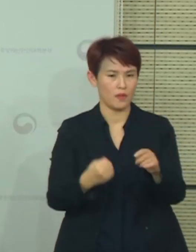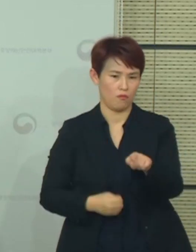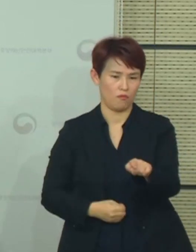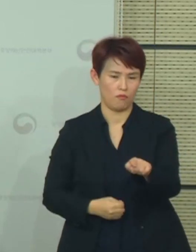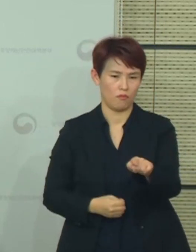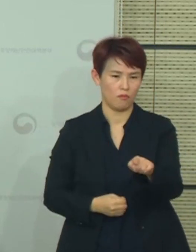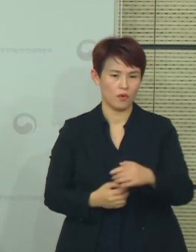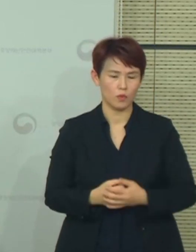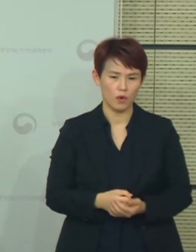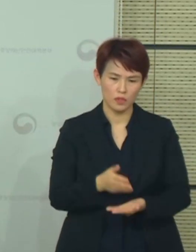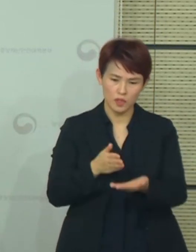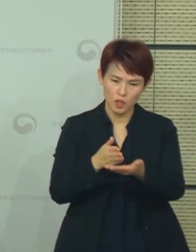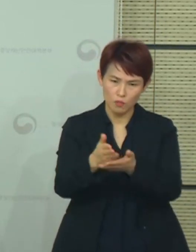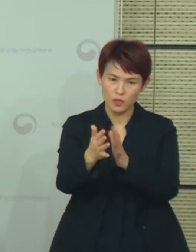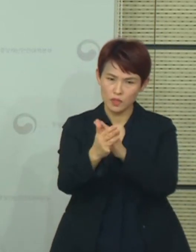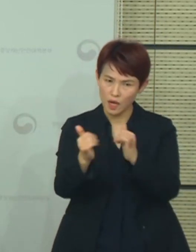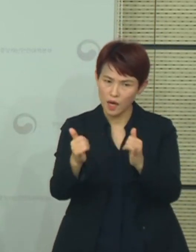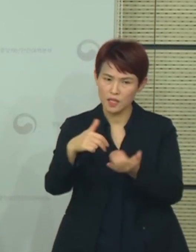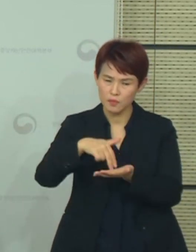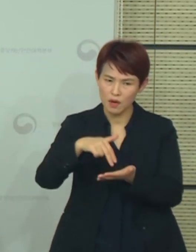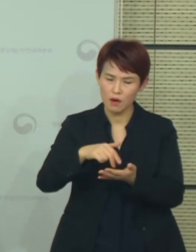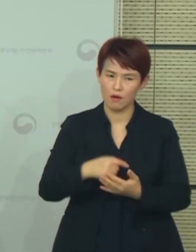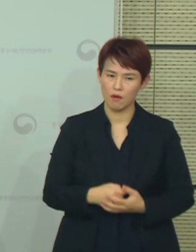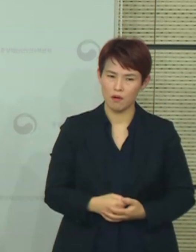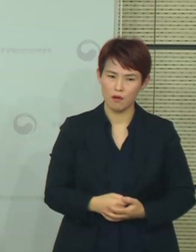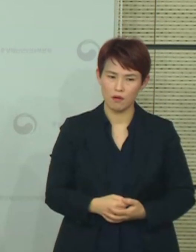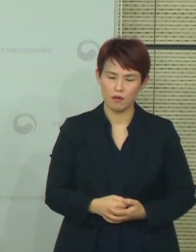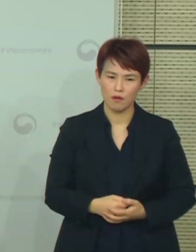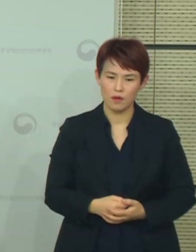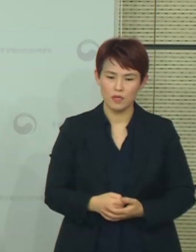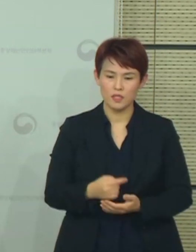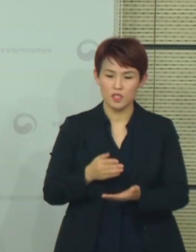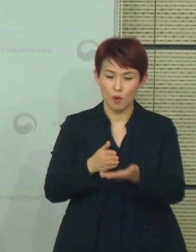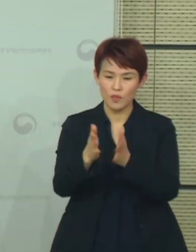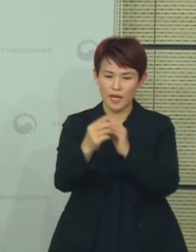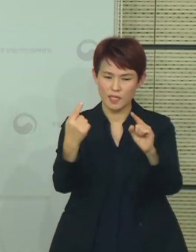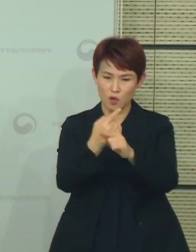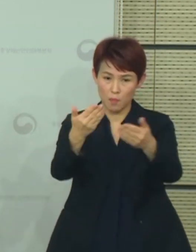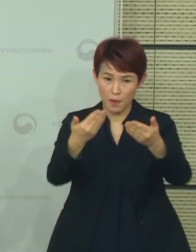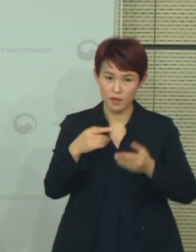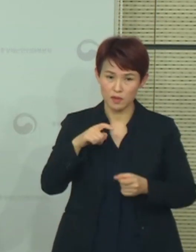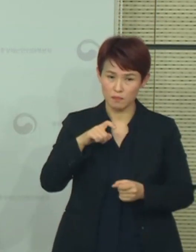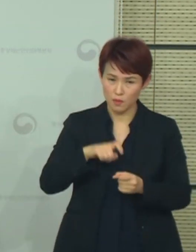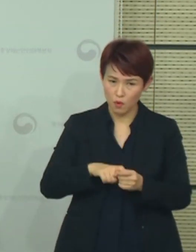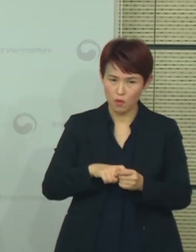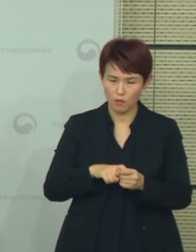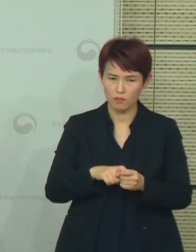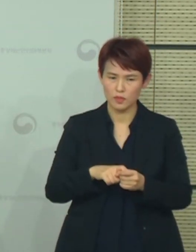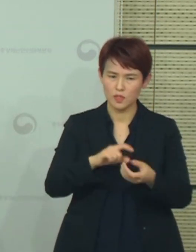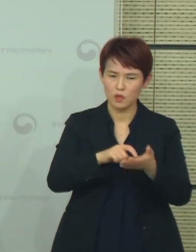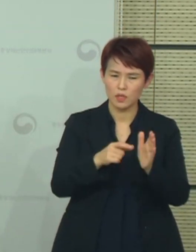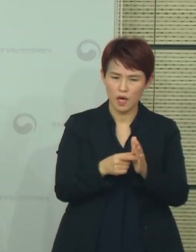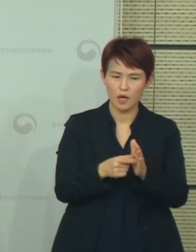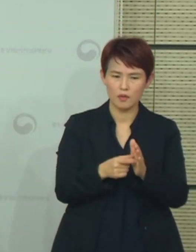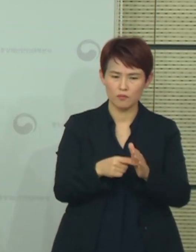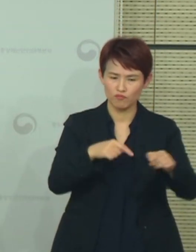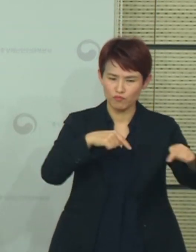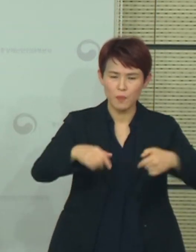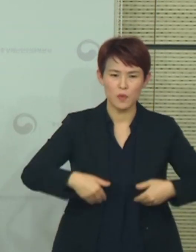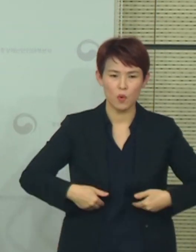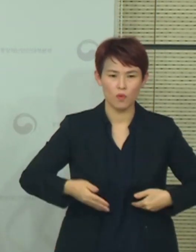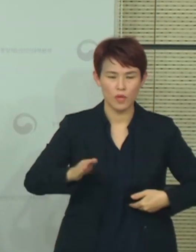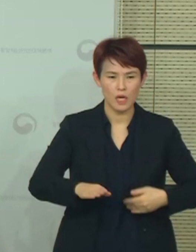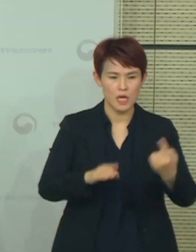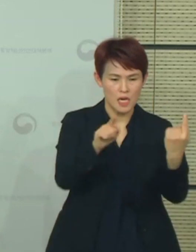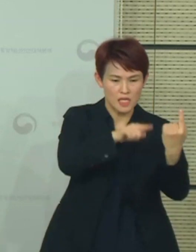또 전문가들은 적절한 감염 치료를 받기 위해서는 적당한 환경이 돼야 되는데 이게 1인실 격리가 아니라 다인실에서 환자를